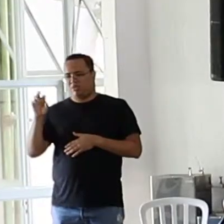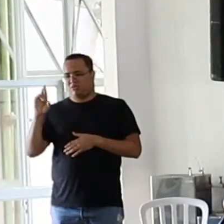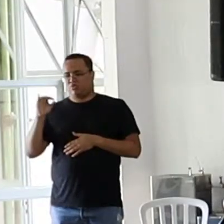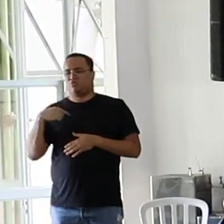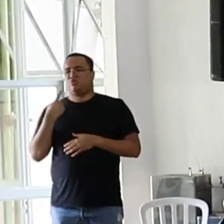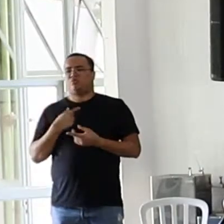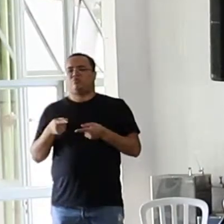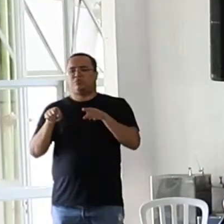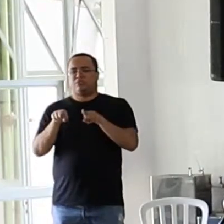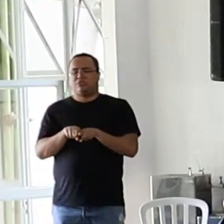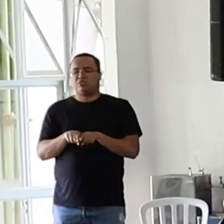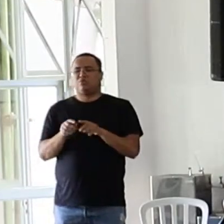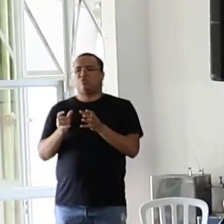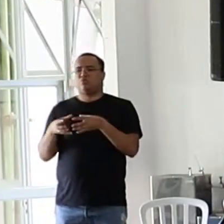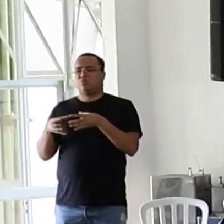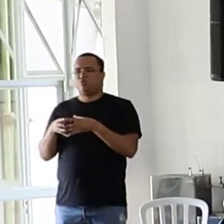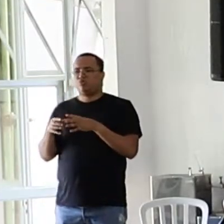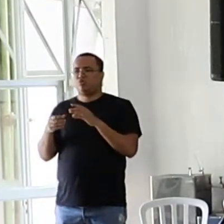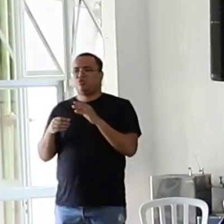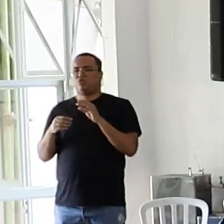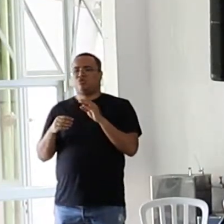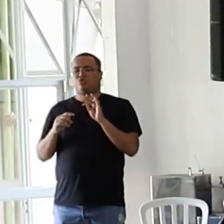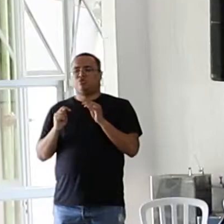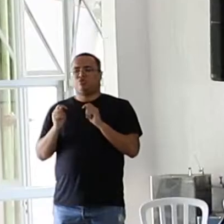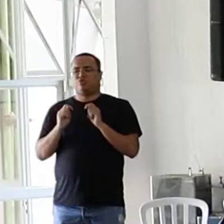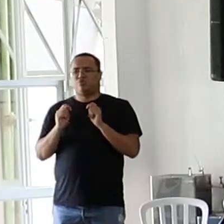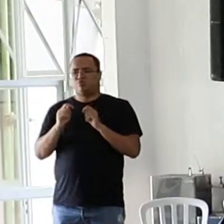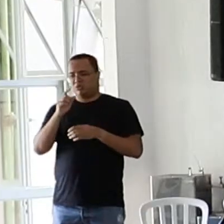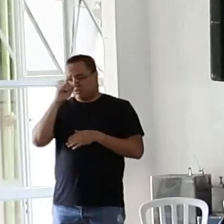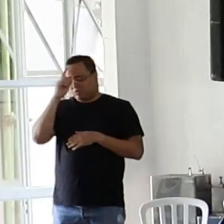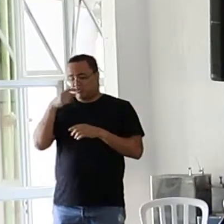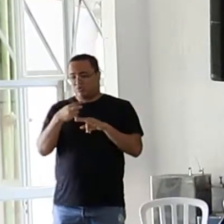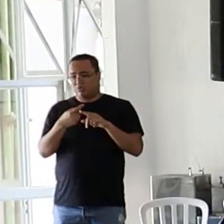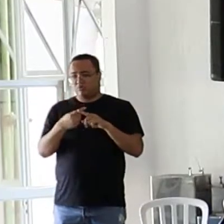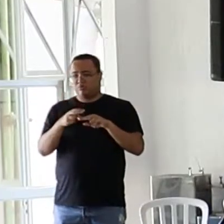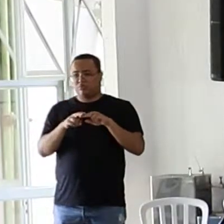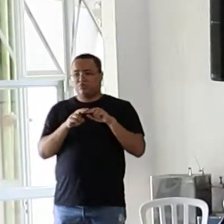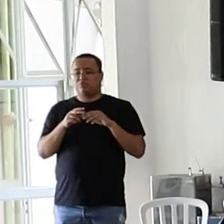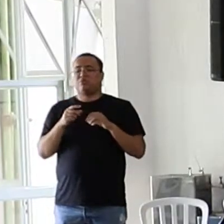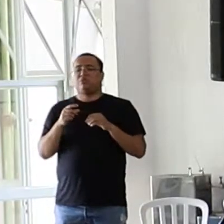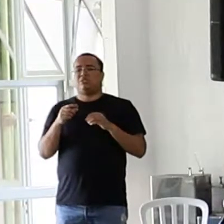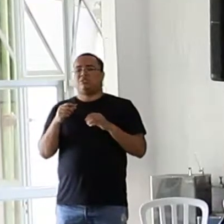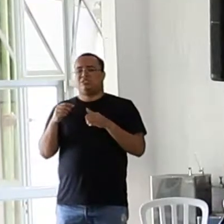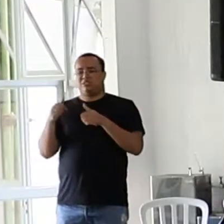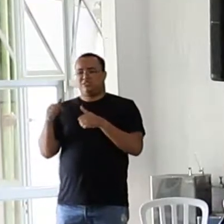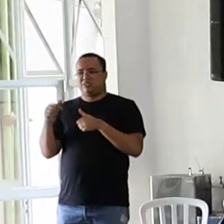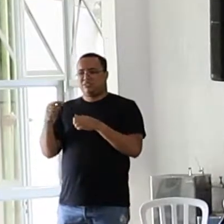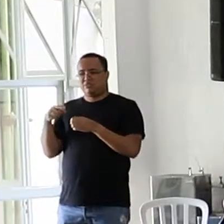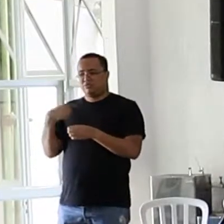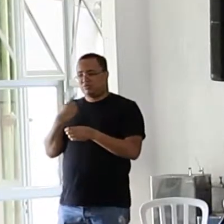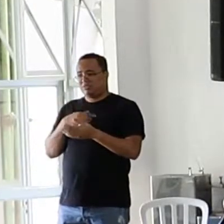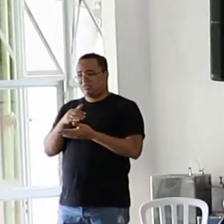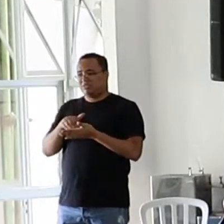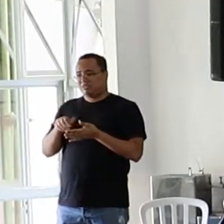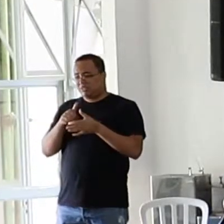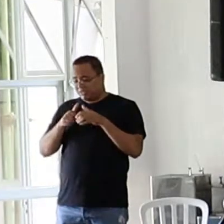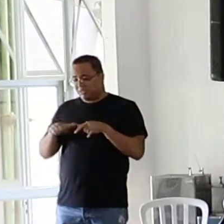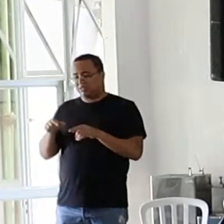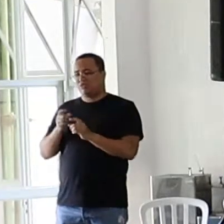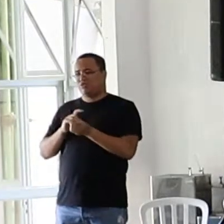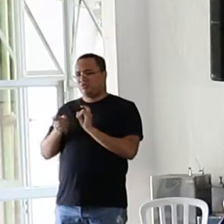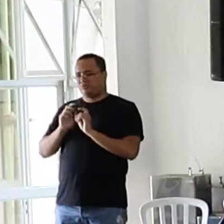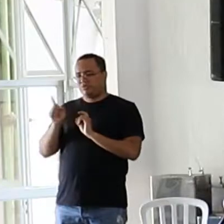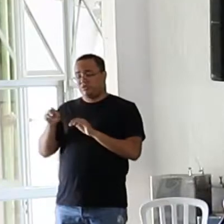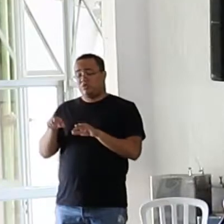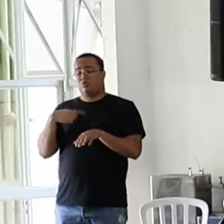ao auxílio do Jornal do ar aqui além de ser uma pessoa da cidade é meu irmão de Maçonaria e muitos anos